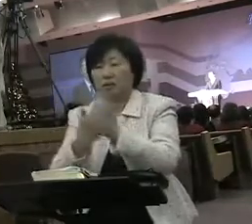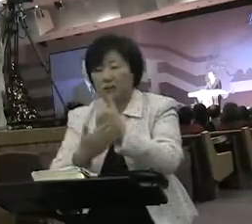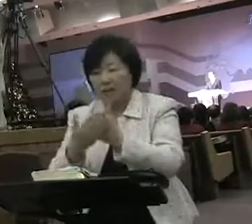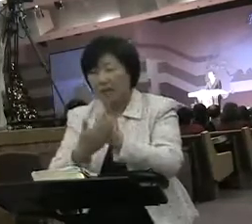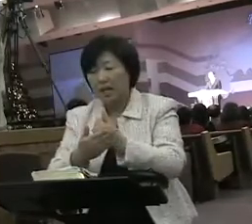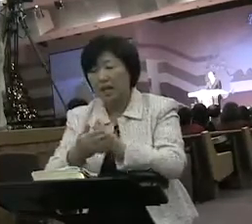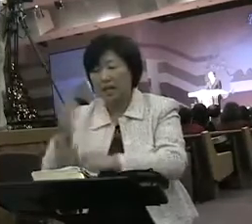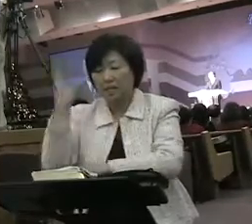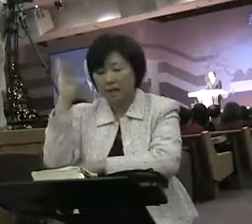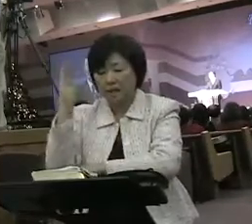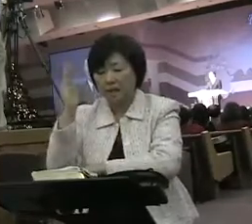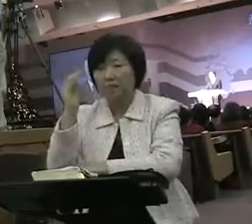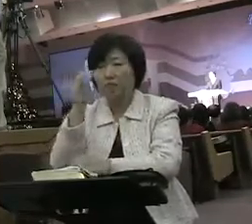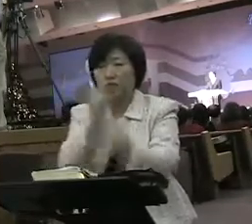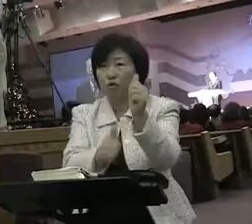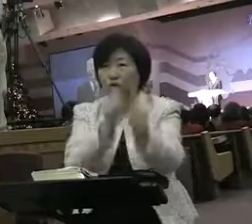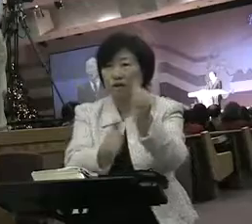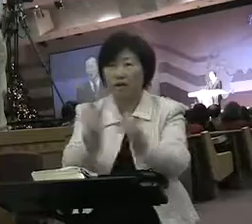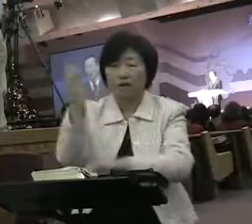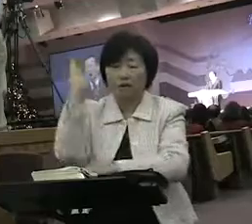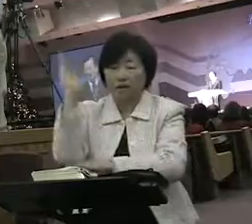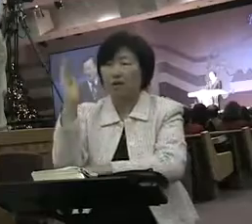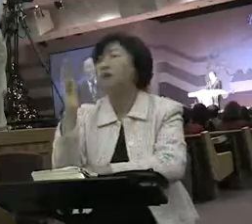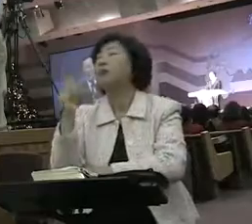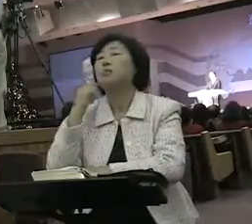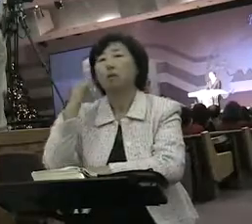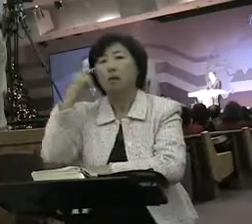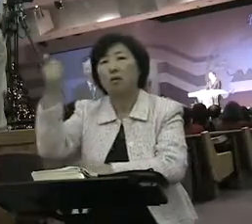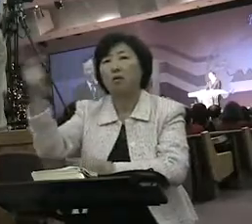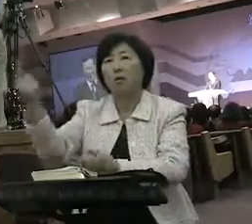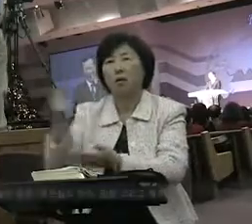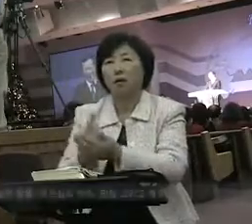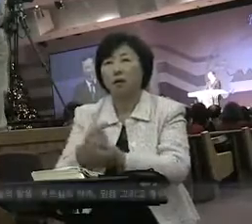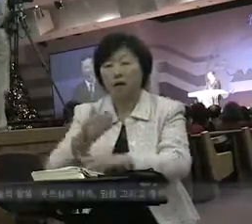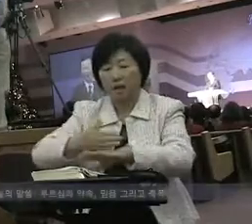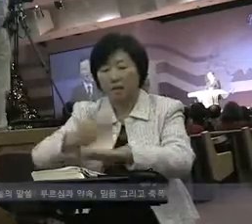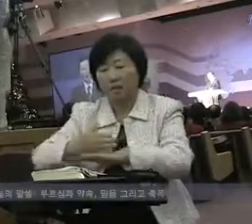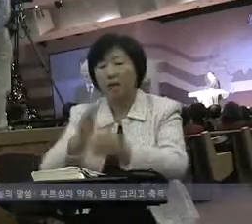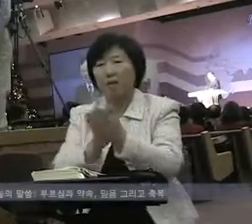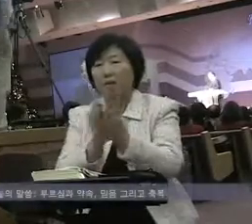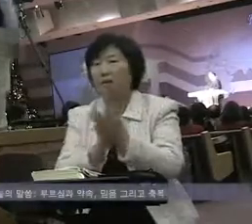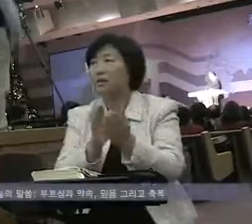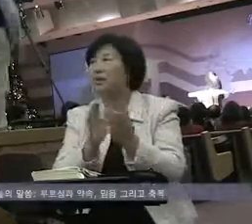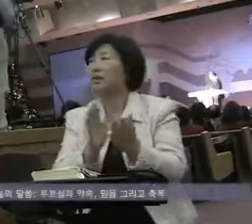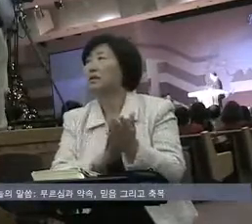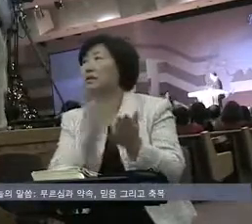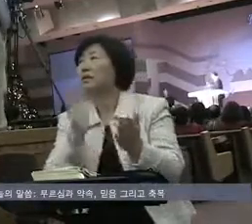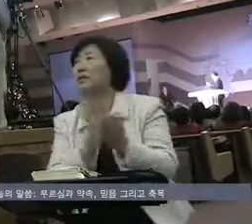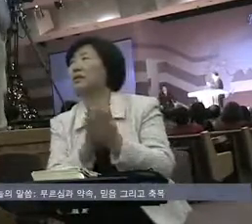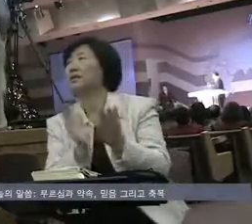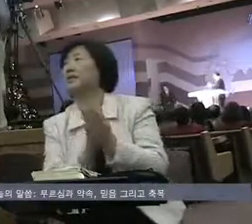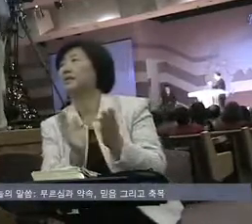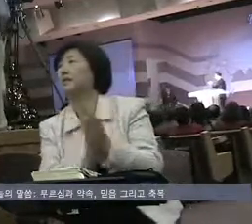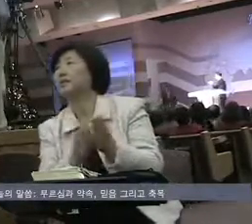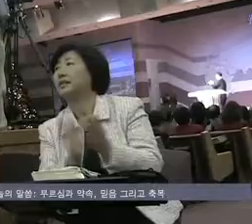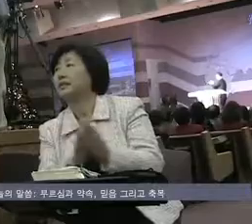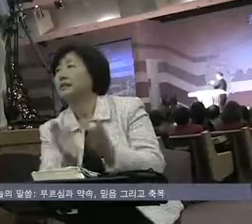말씀 주실 줄로 믿습니다. 목사님 나오실 때 우리 감사의 박수, 뜨거운 박수로 맞이해 주시기 바랍니다.